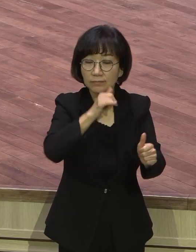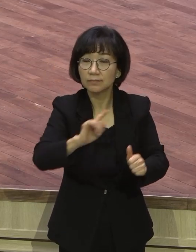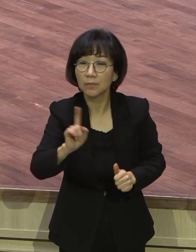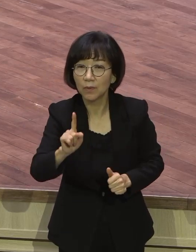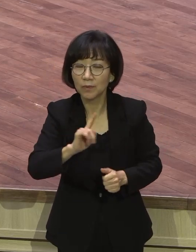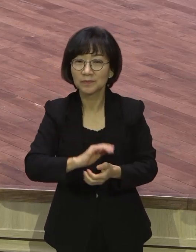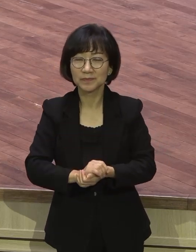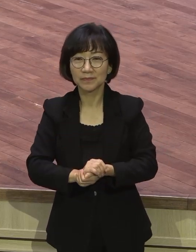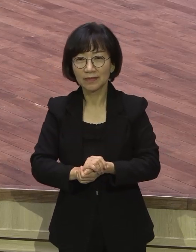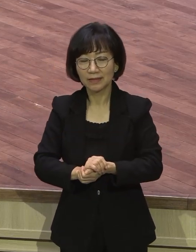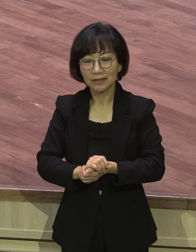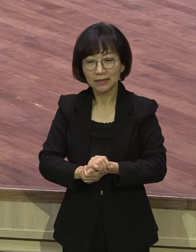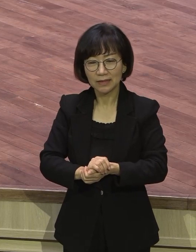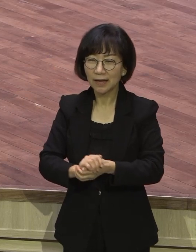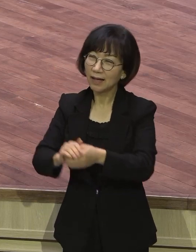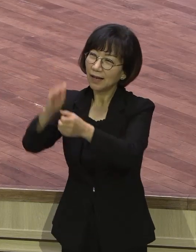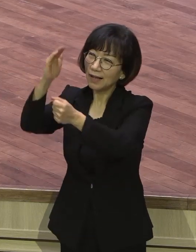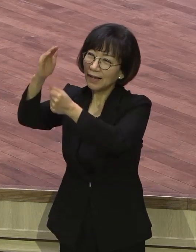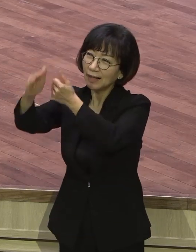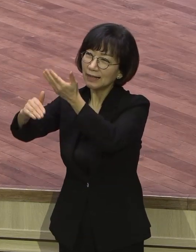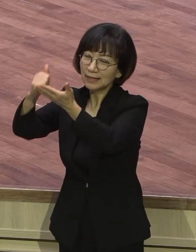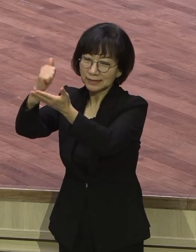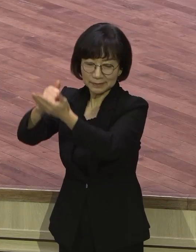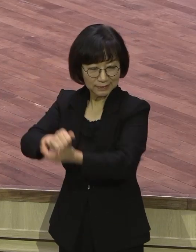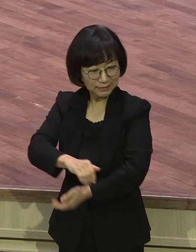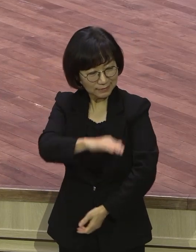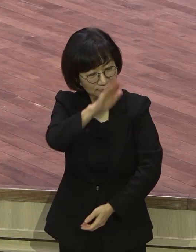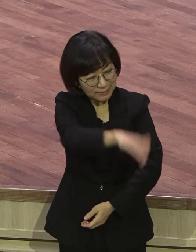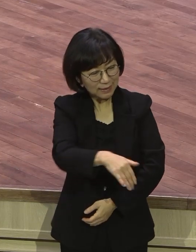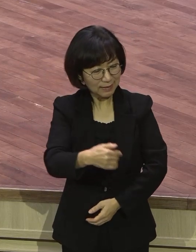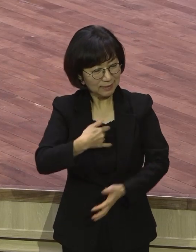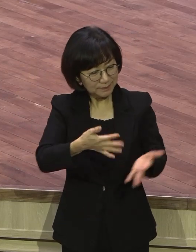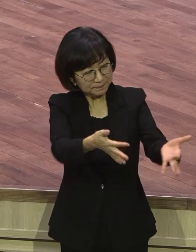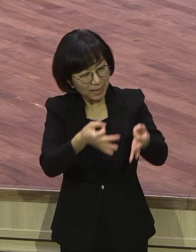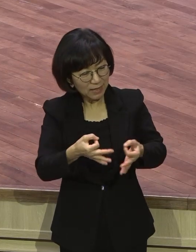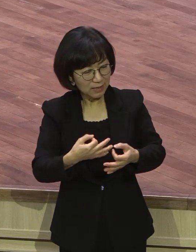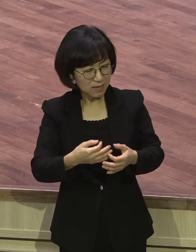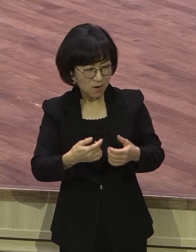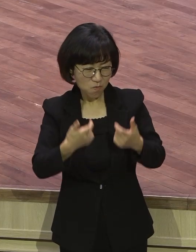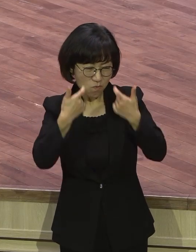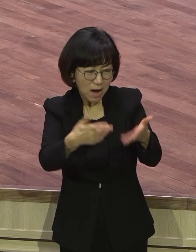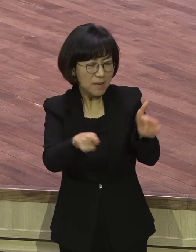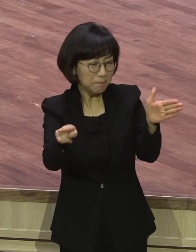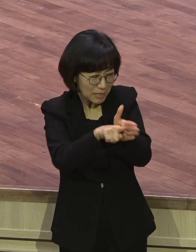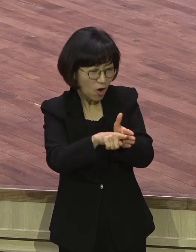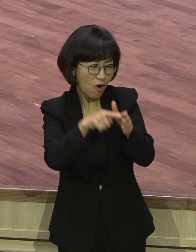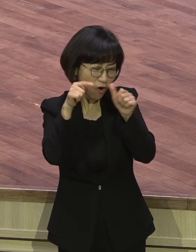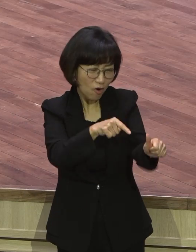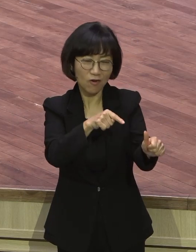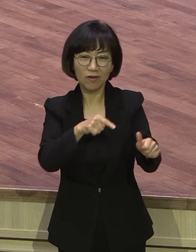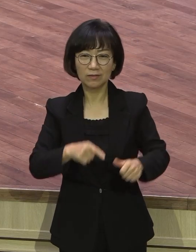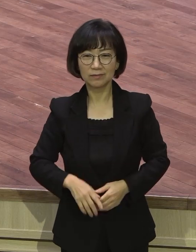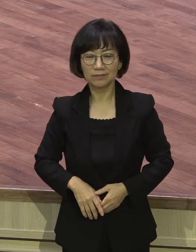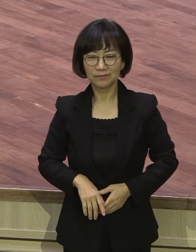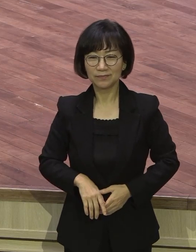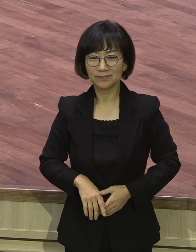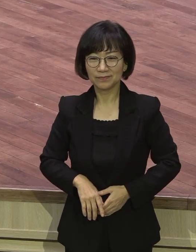제발 나를 제대로 믿으라라는 메시지예요. 나를 믿으라는 겁니다.